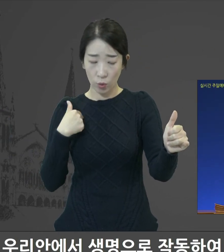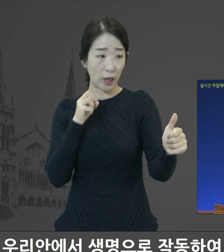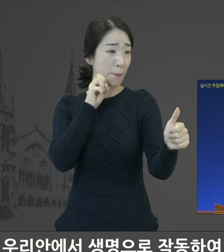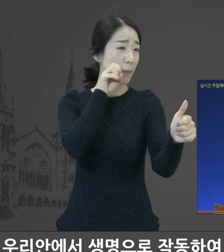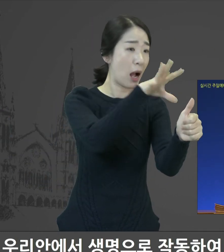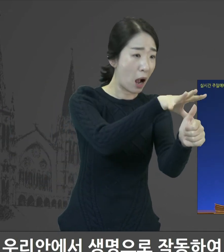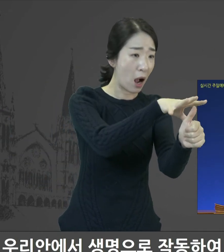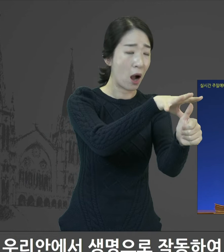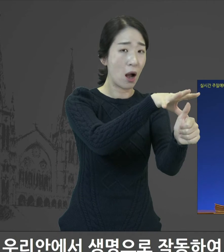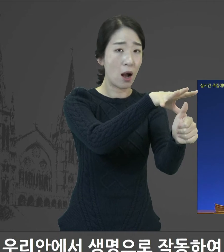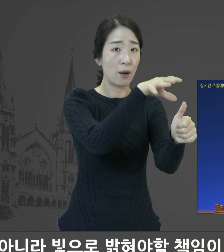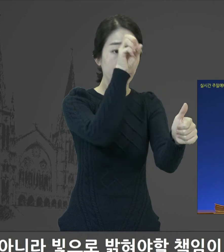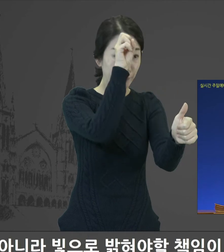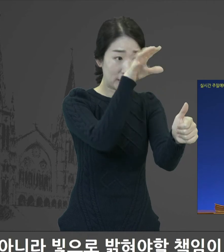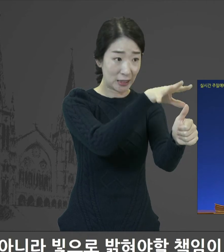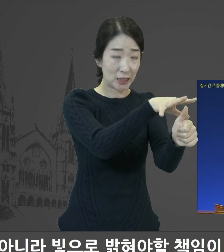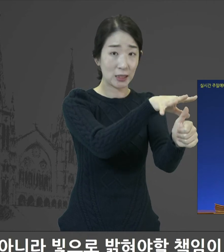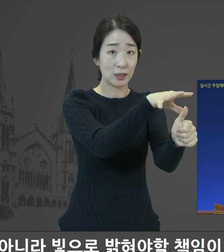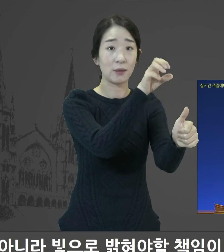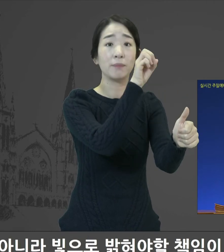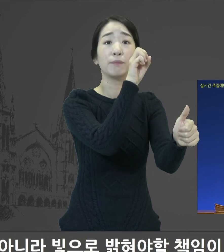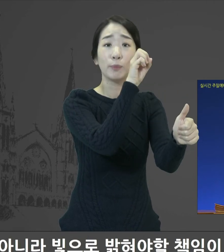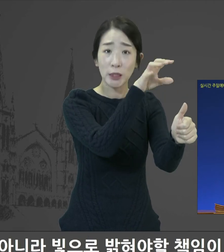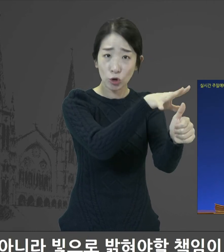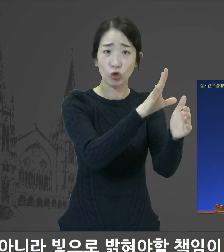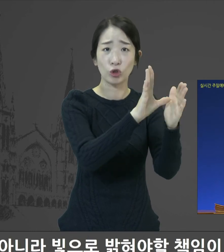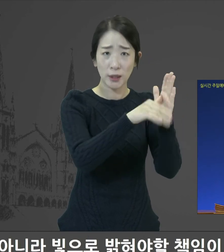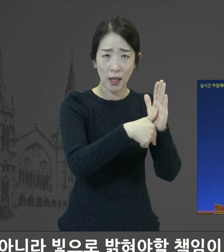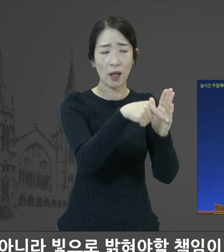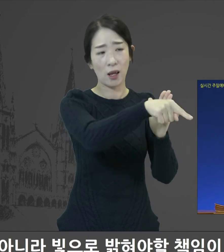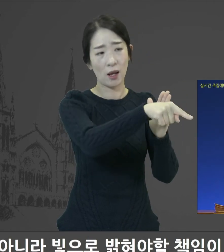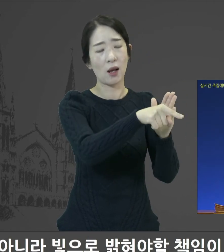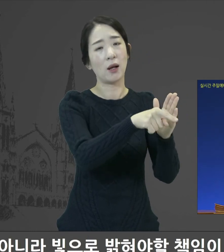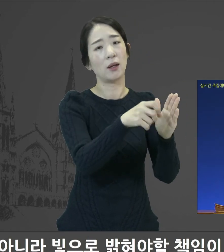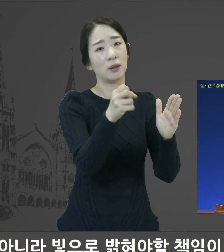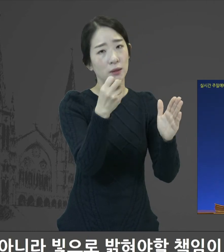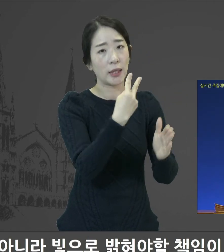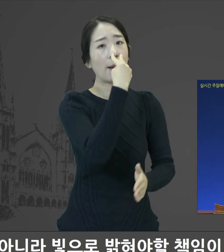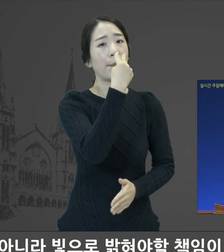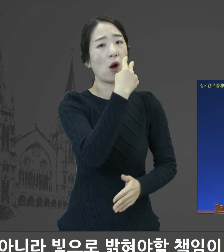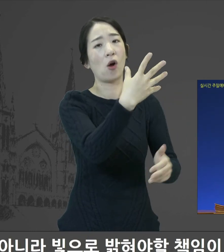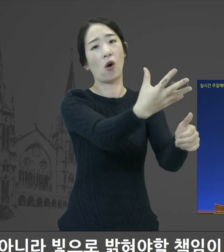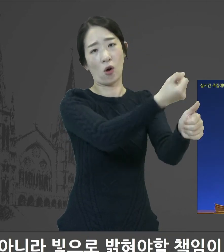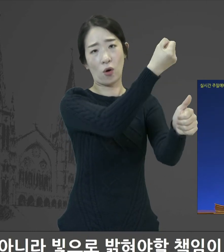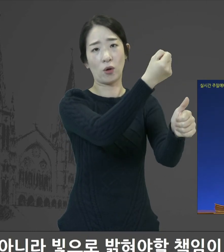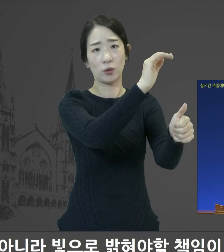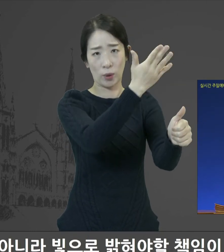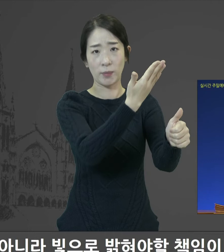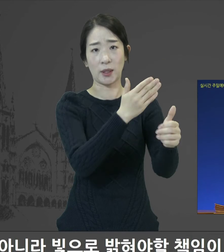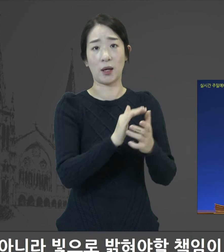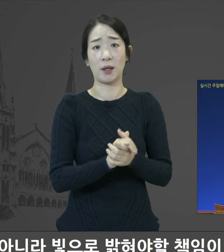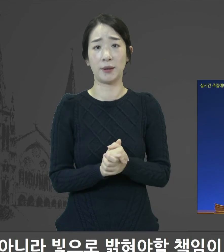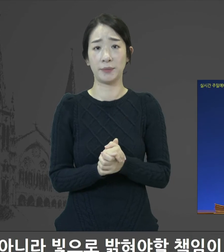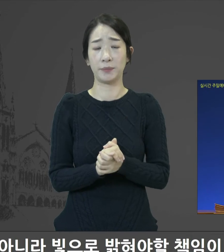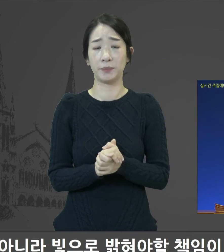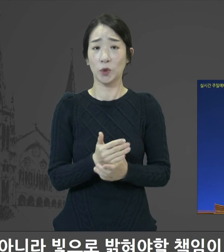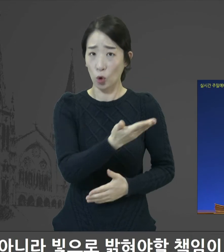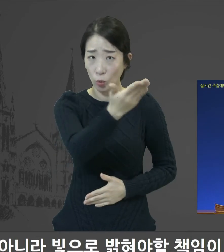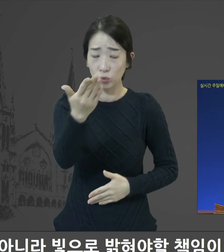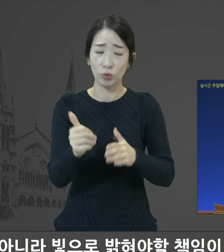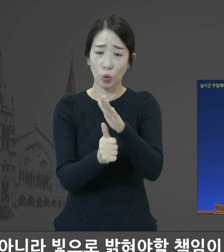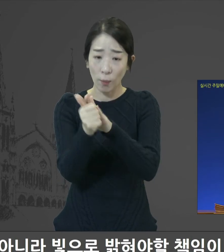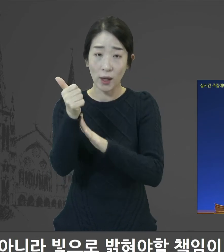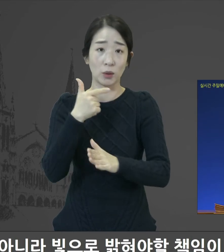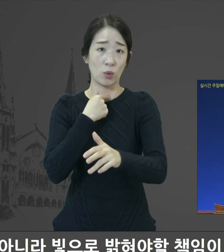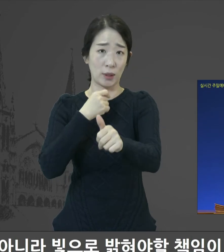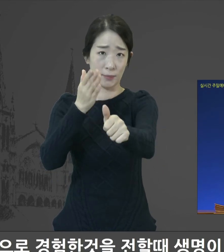것을 경험하면서 생명을 얻을 수 있게 되어야 된다는 겁니다. 여러분 소망하십시다. 나를